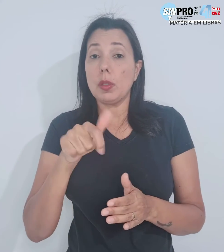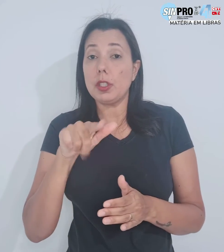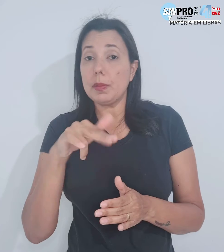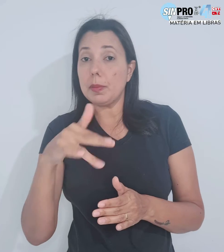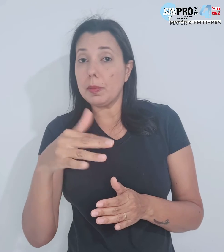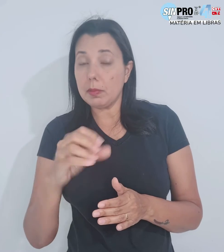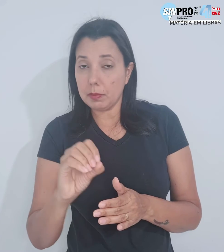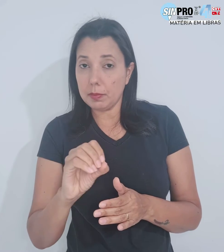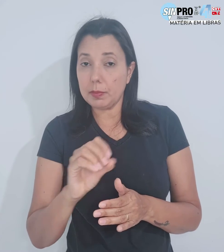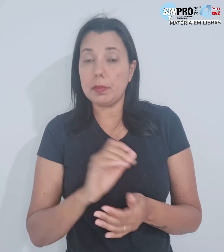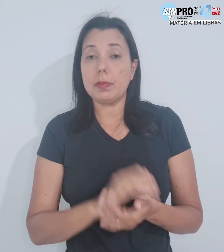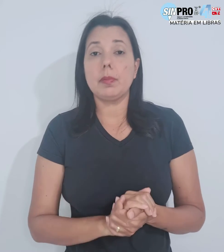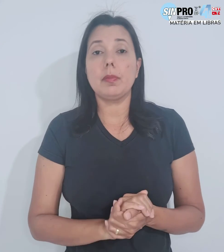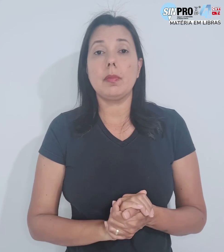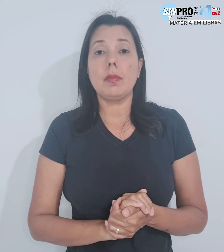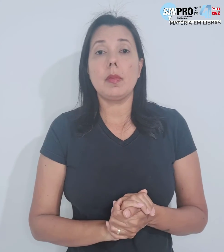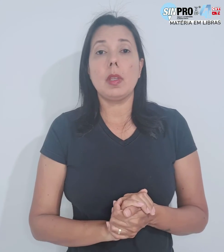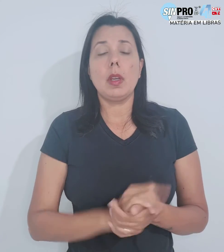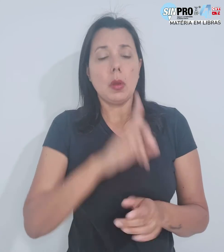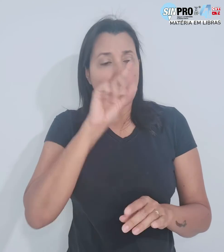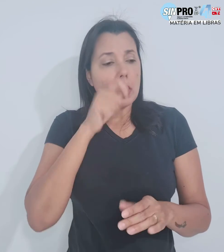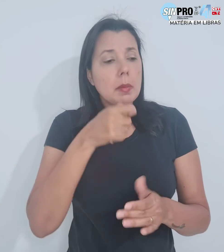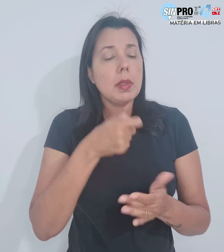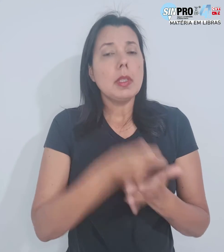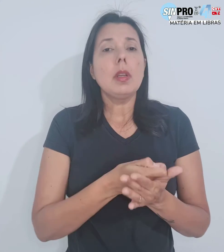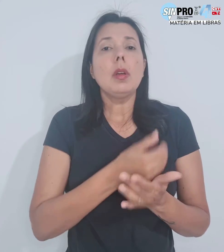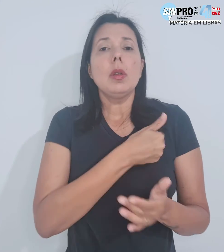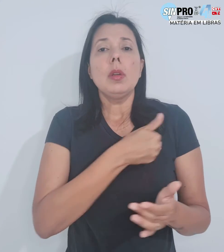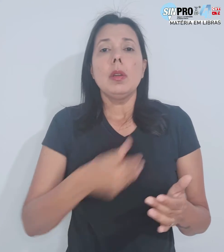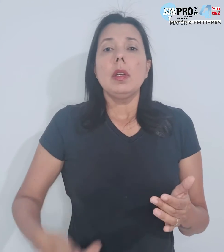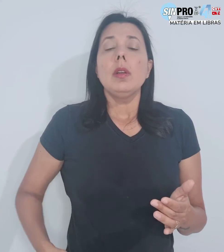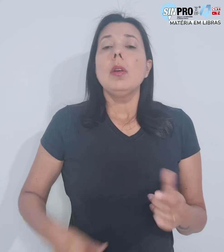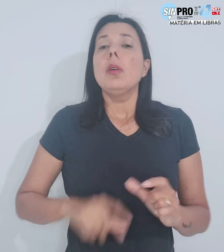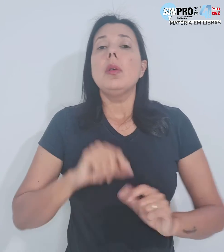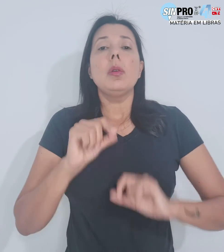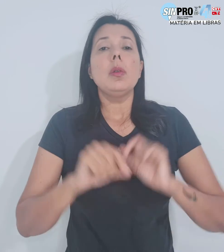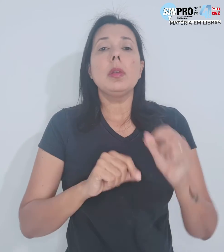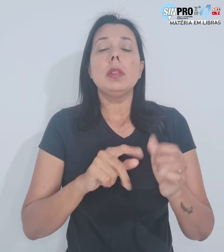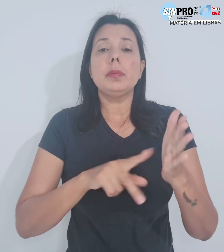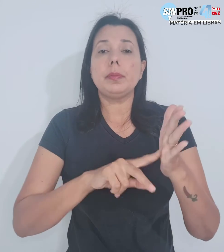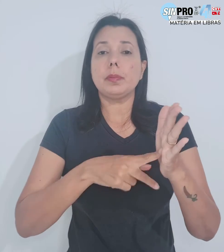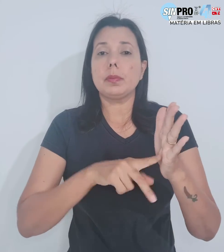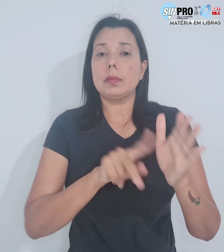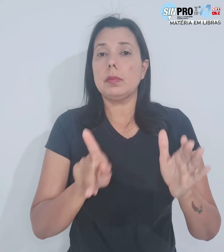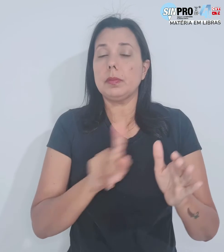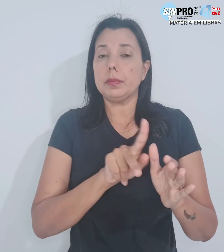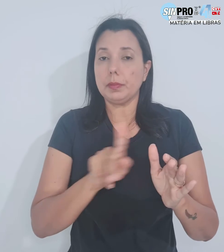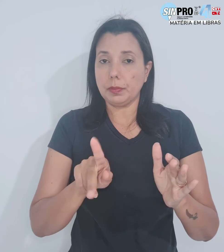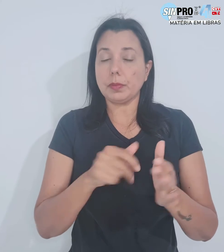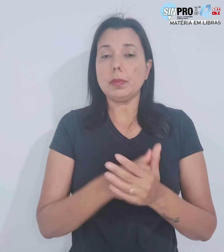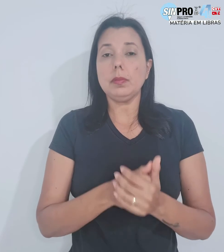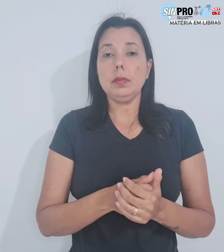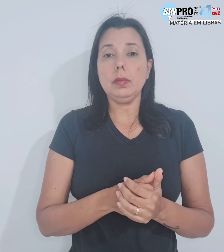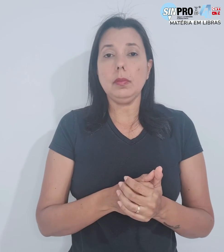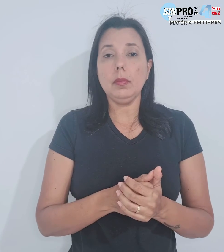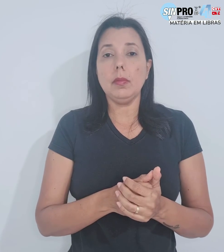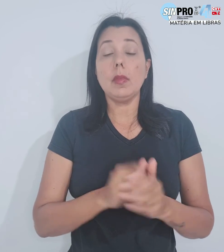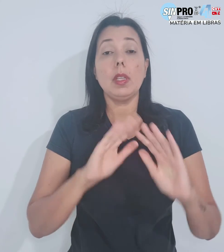8 de março. Com a determinação do governador, o Sindicato dos Professores